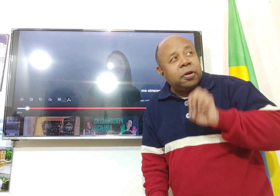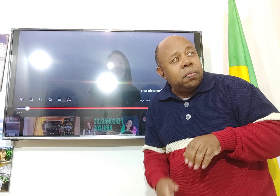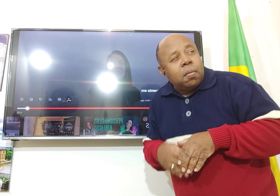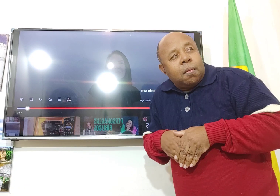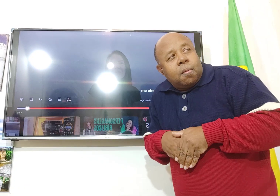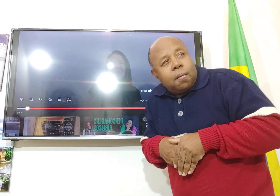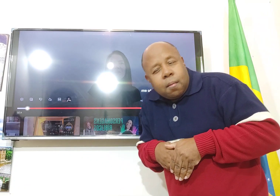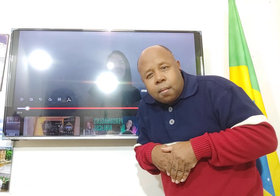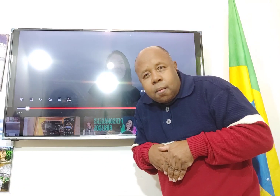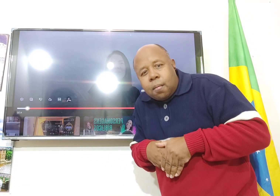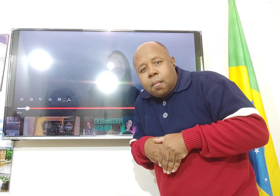Eva,